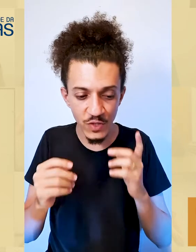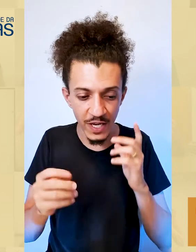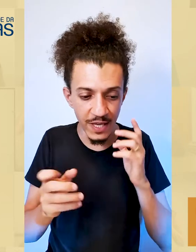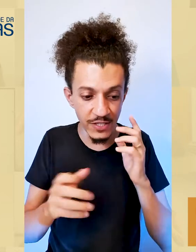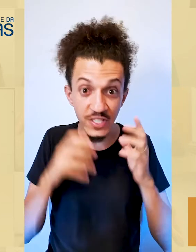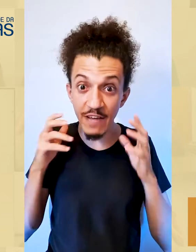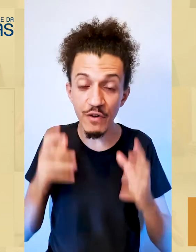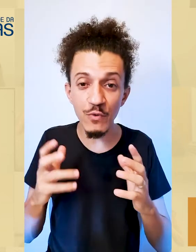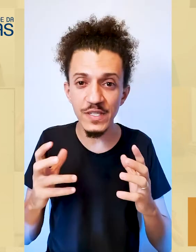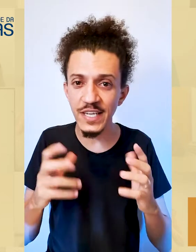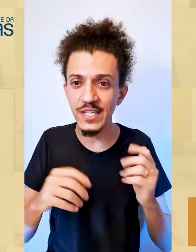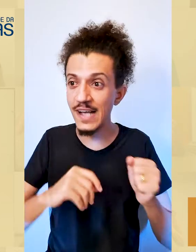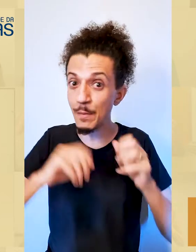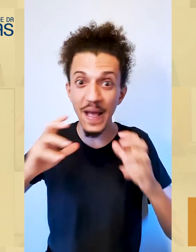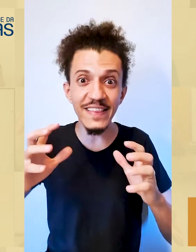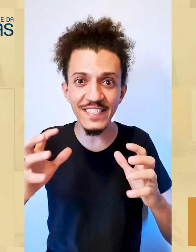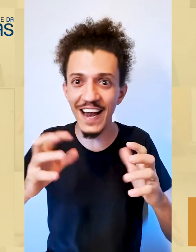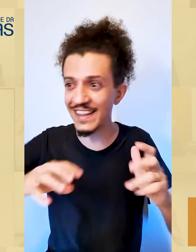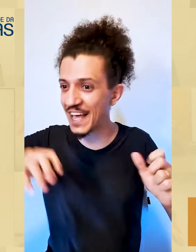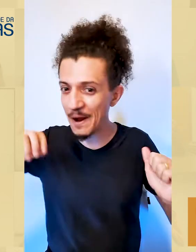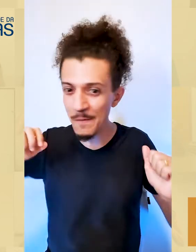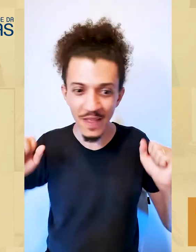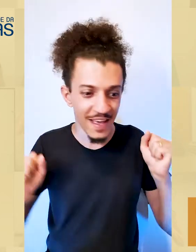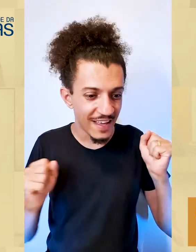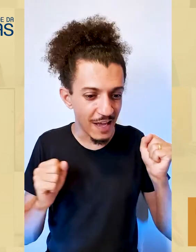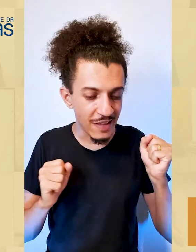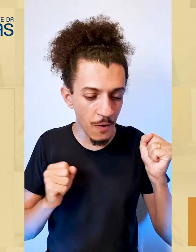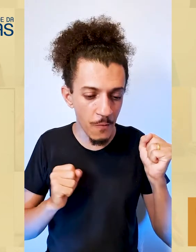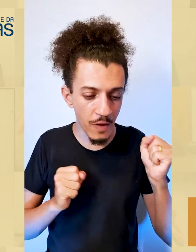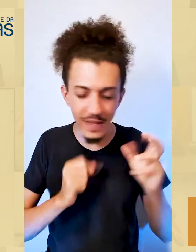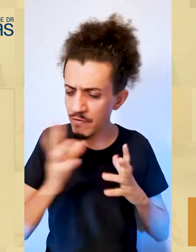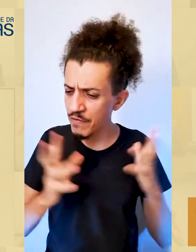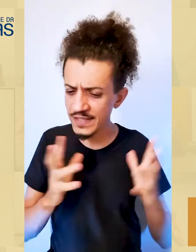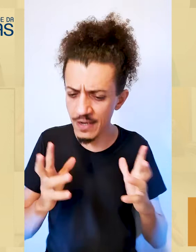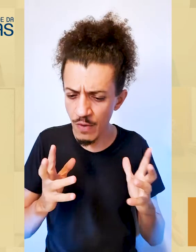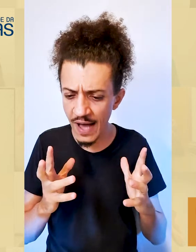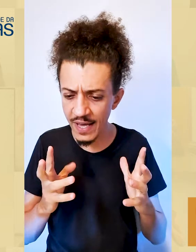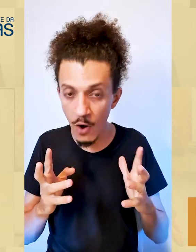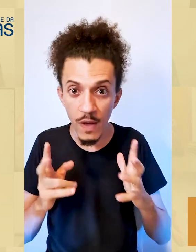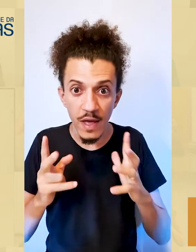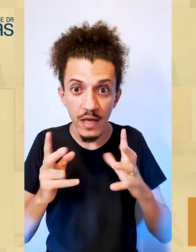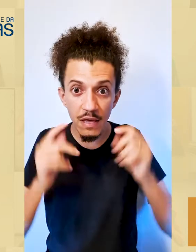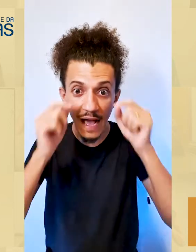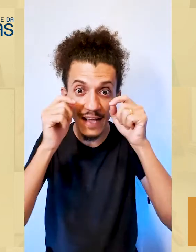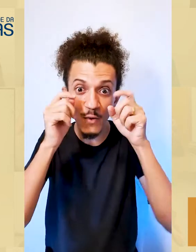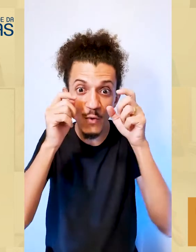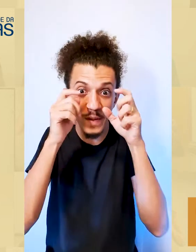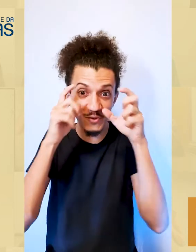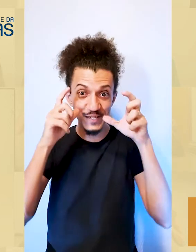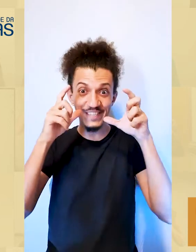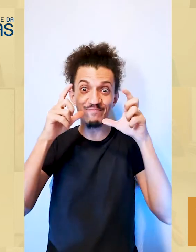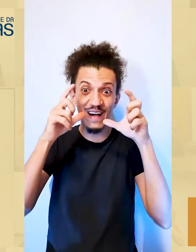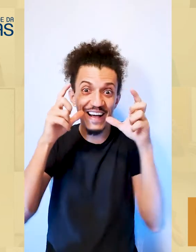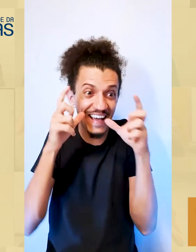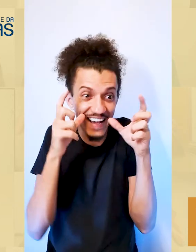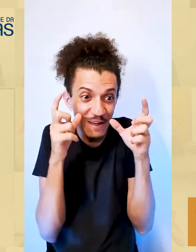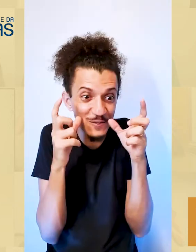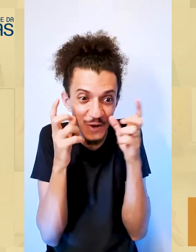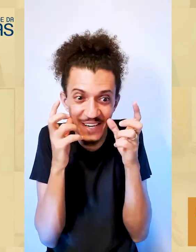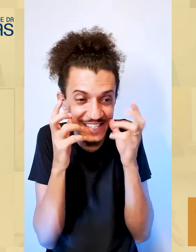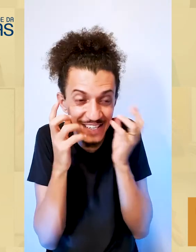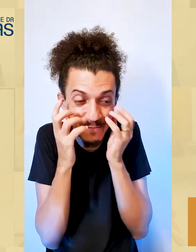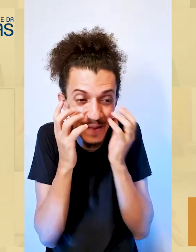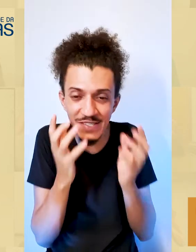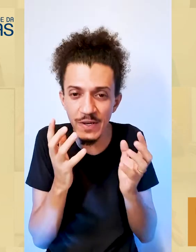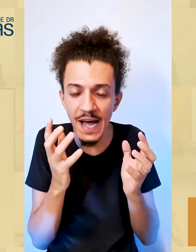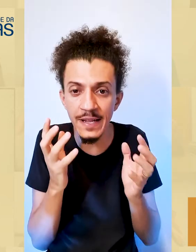teve um dia que a gente estava na cozinha de casa, perto da geladeira, e então eu estava conversando com a Raquel, e a Raquel começou assim, a regalar os